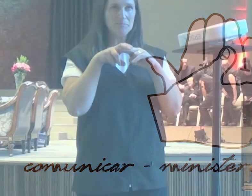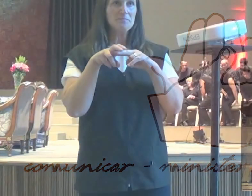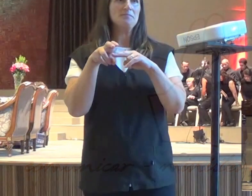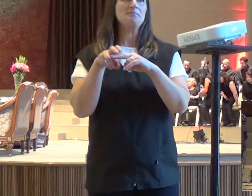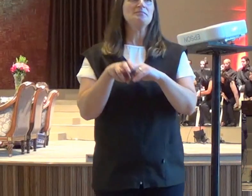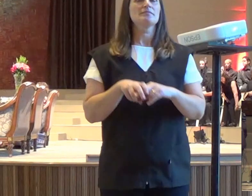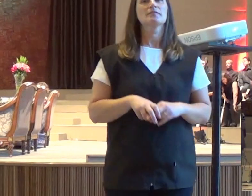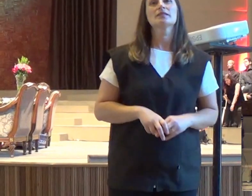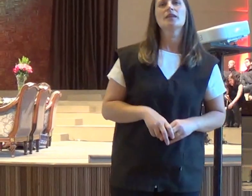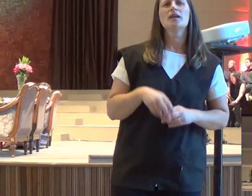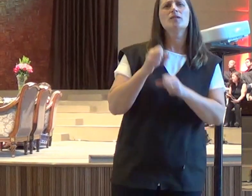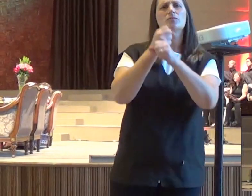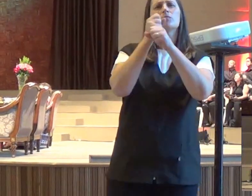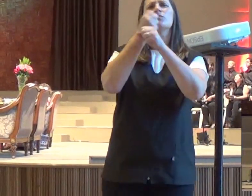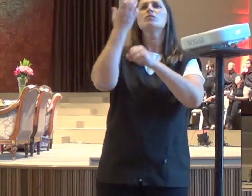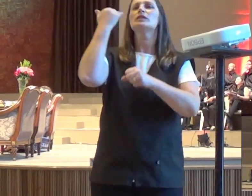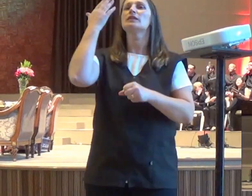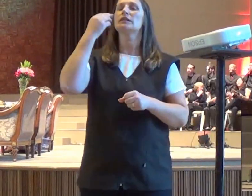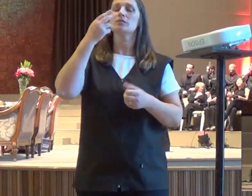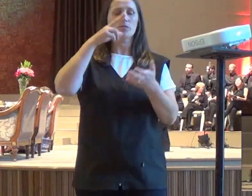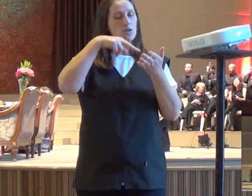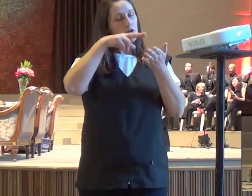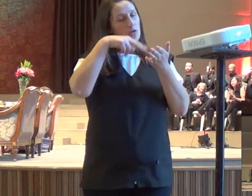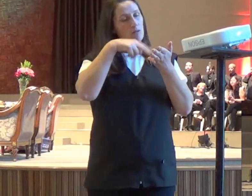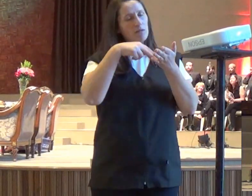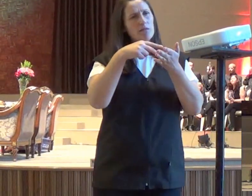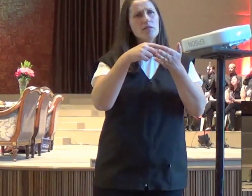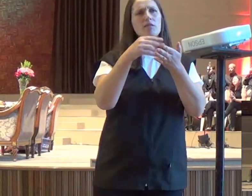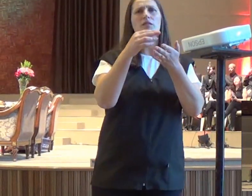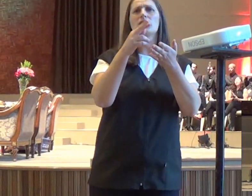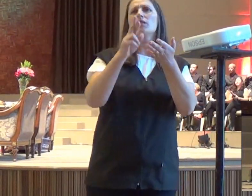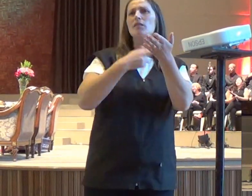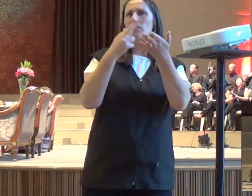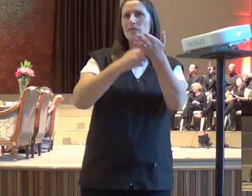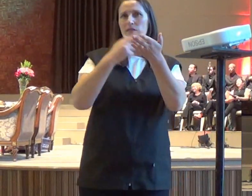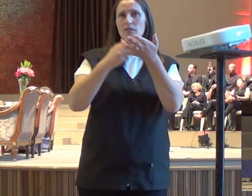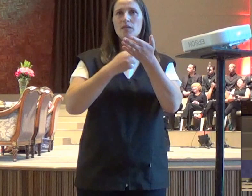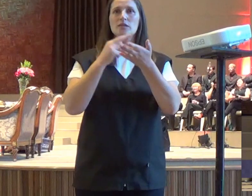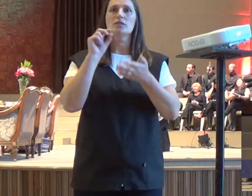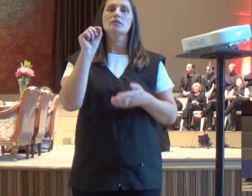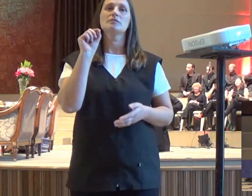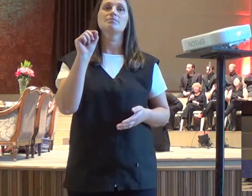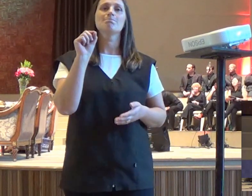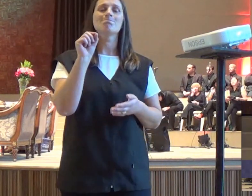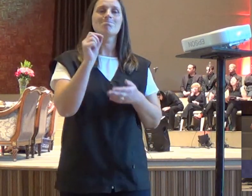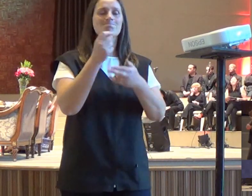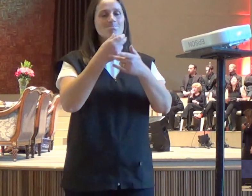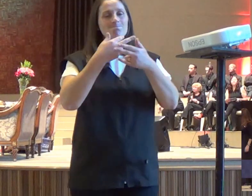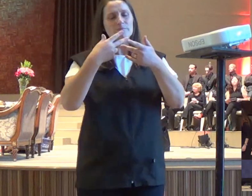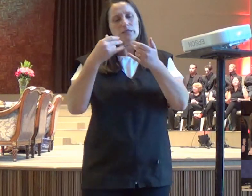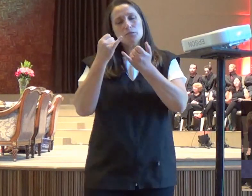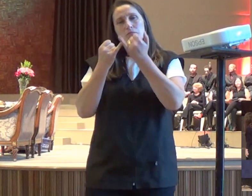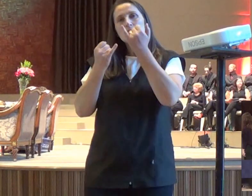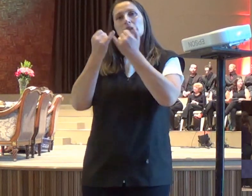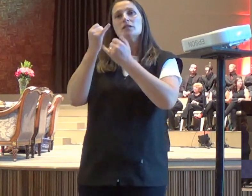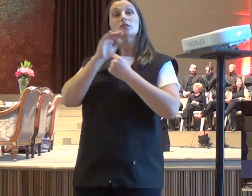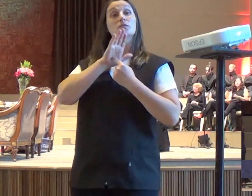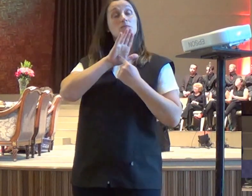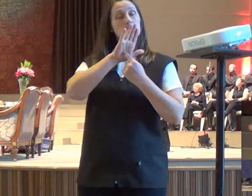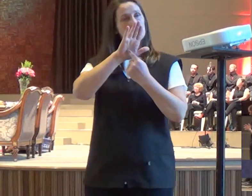Alguns anos atrás eu li numa revista, algo parecido com aquilo que eu vou